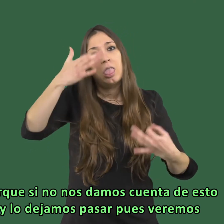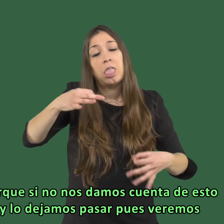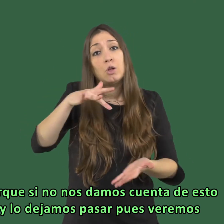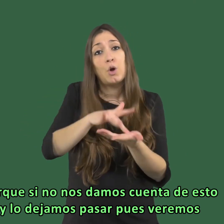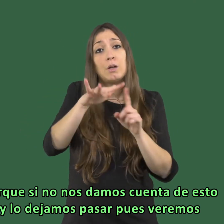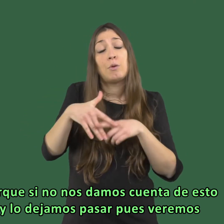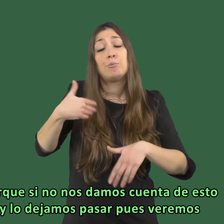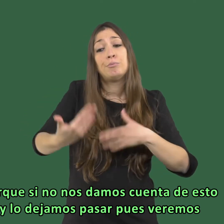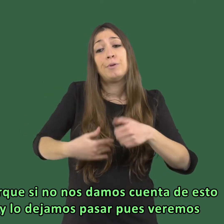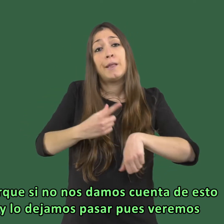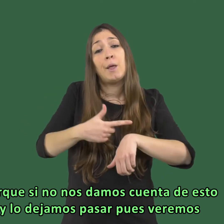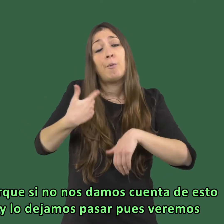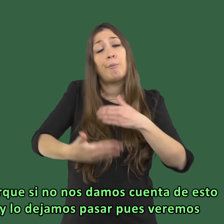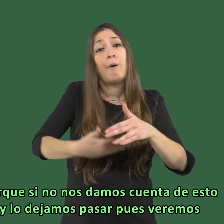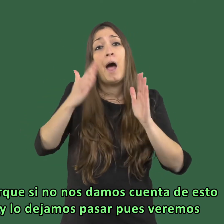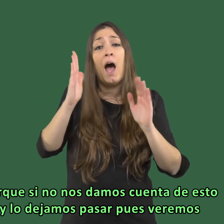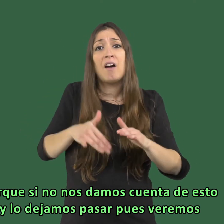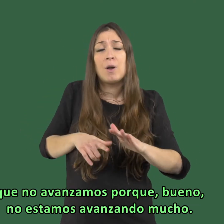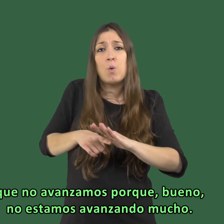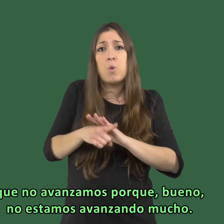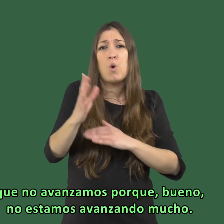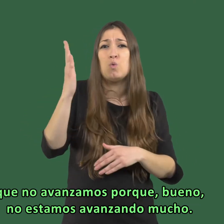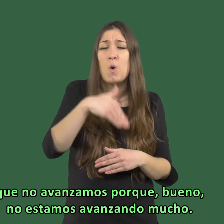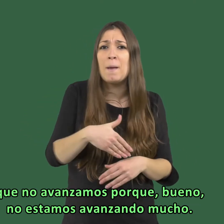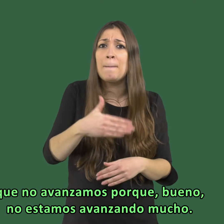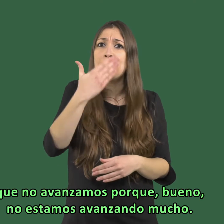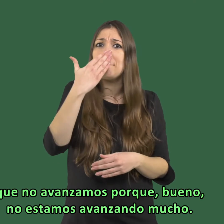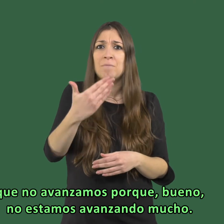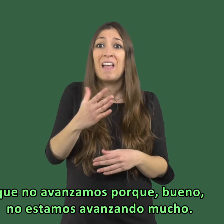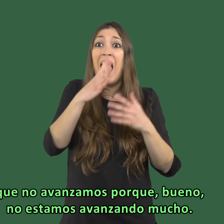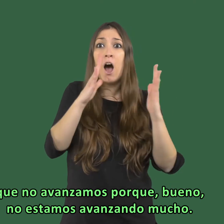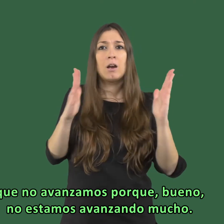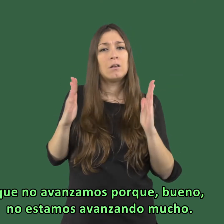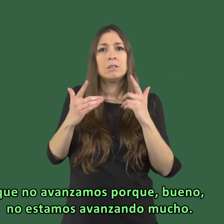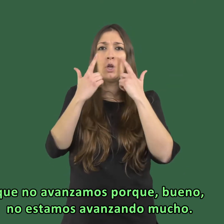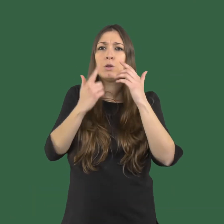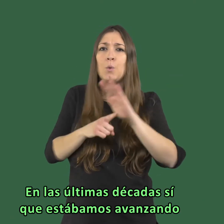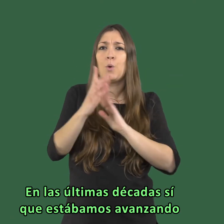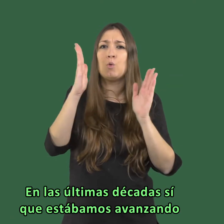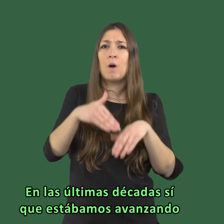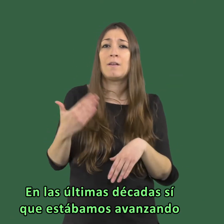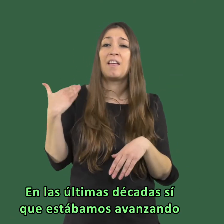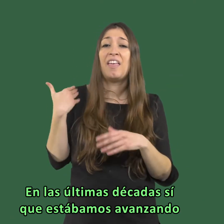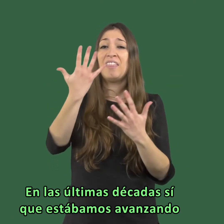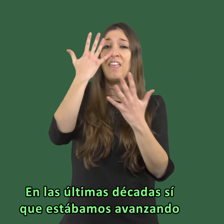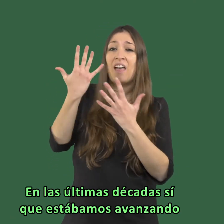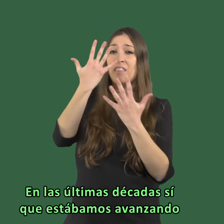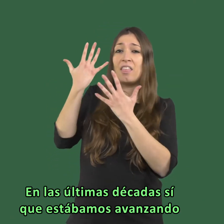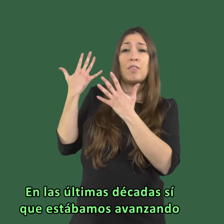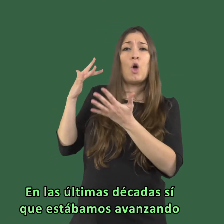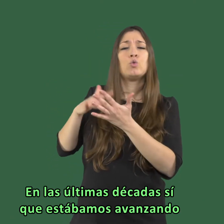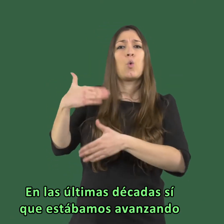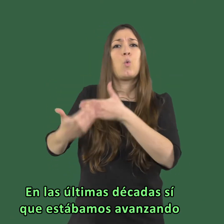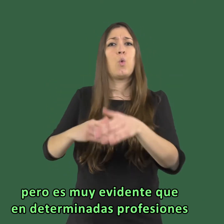esto y lo dejamos pasar, pues veremos que no avanzamos, porque, bueno, no estamos avanzando mucho. En las últimas décadas sí que